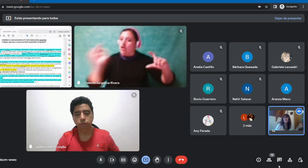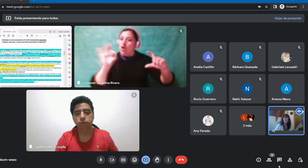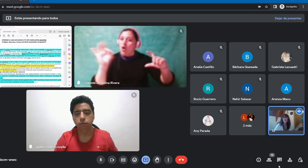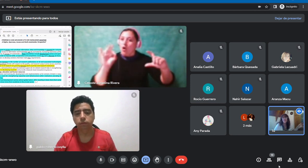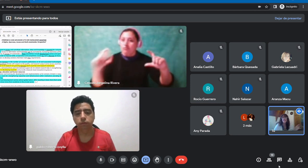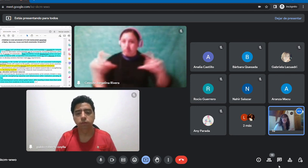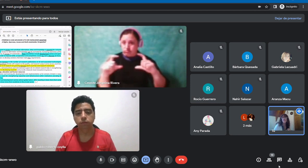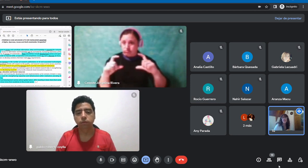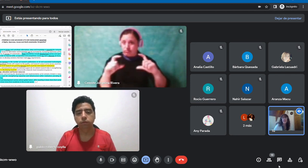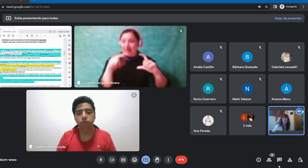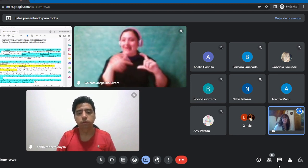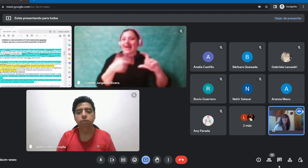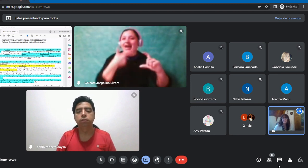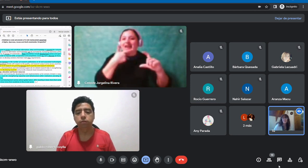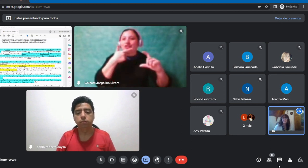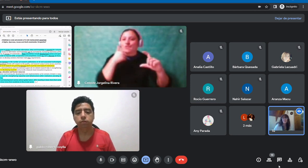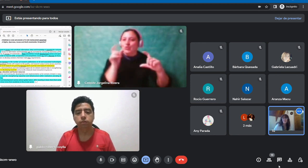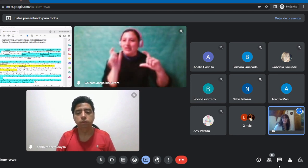que se refiere esté al final.